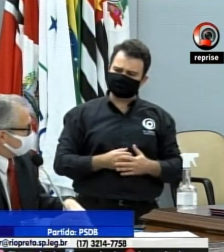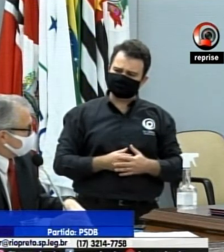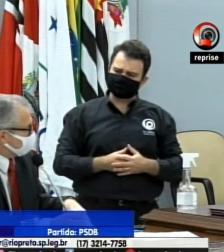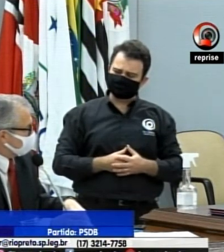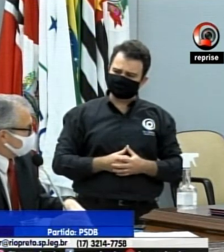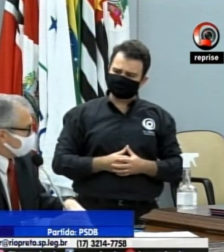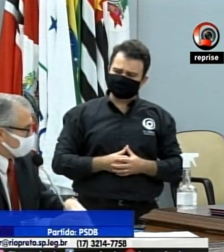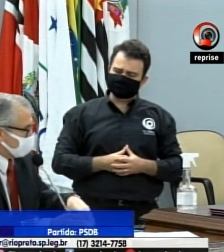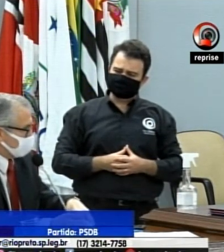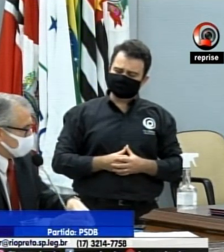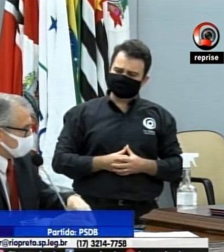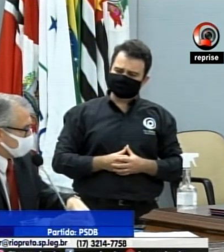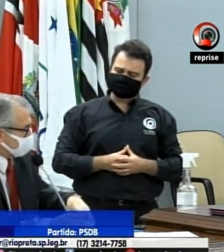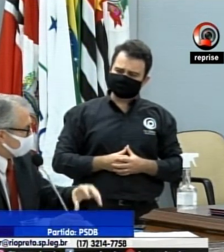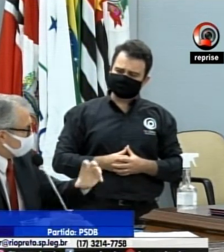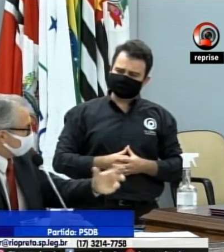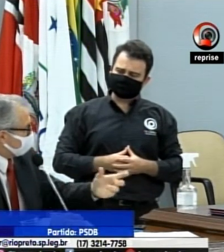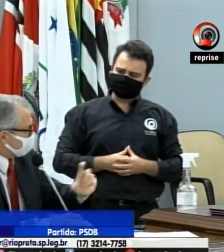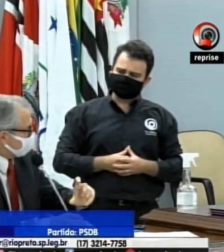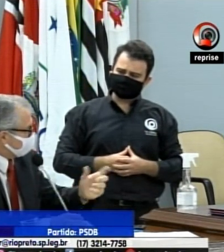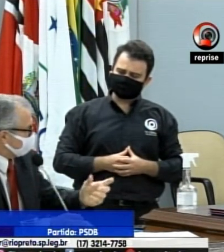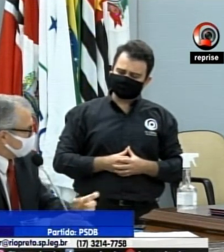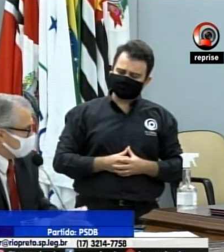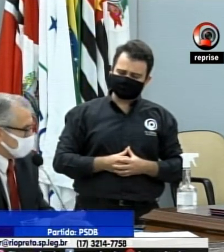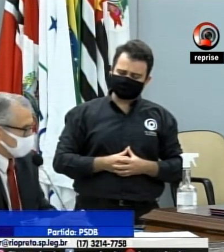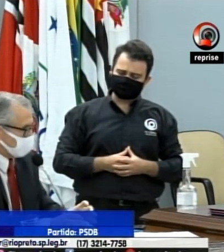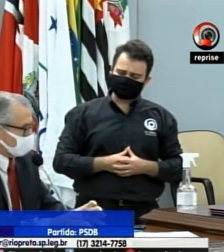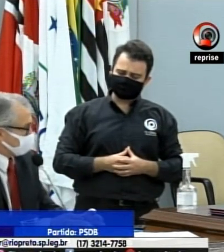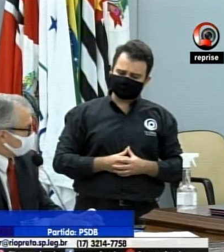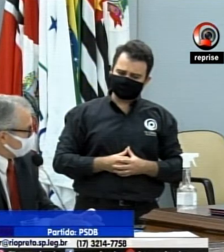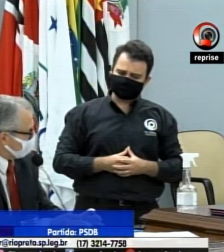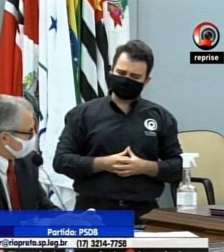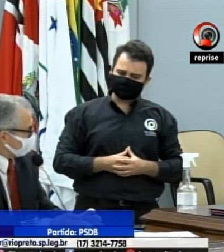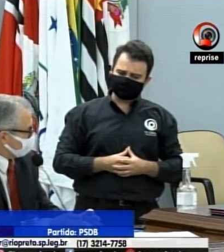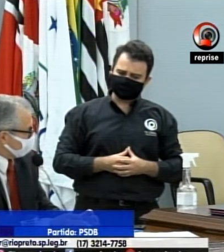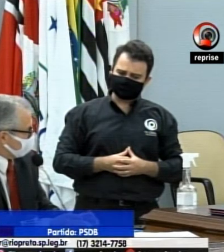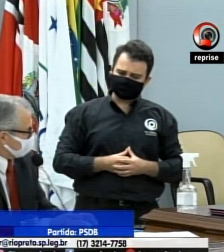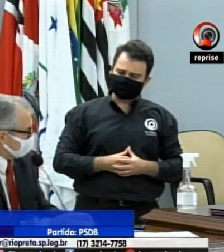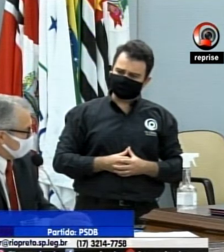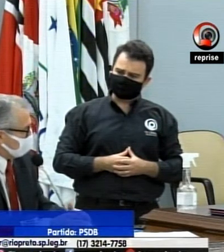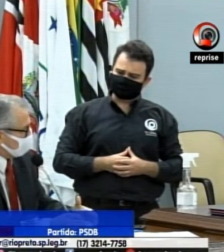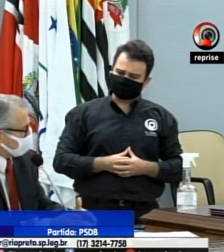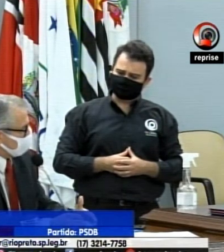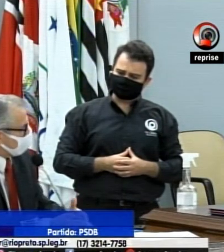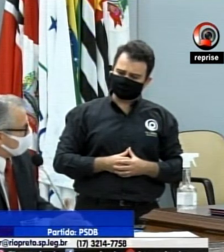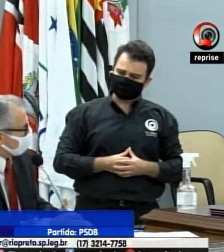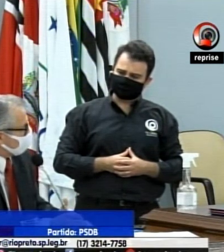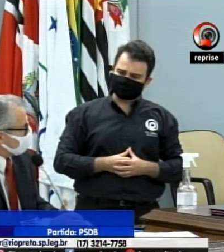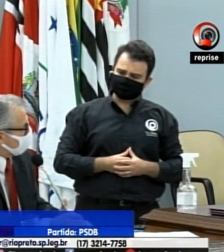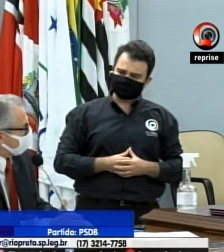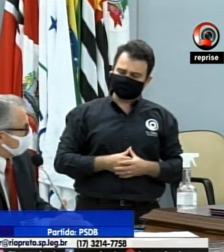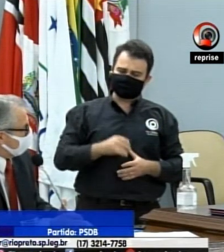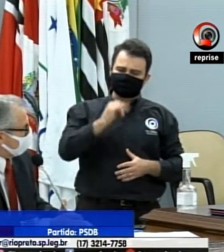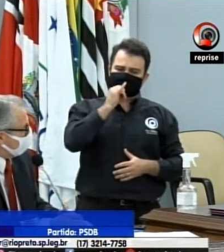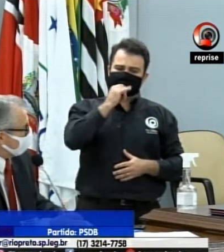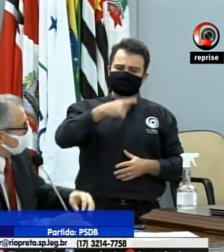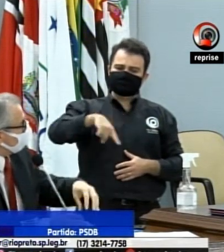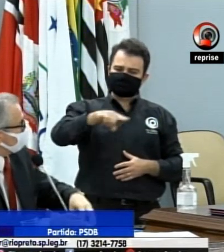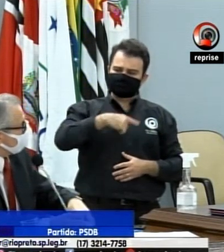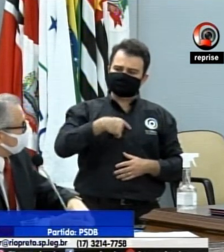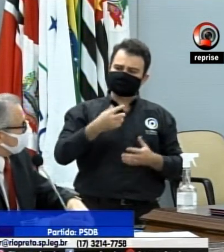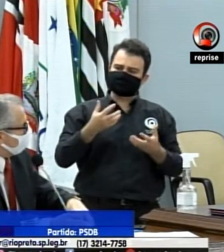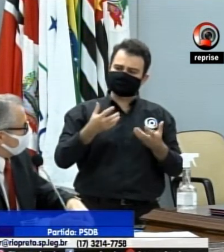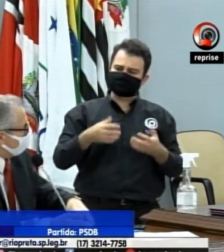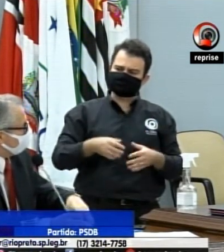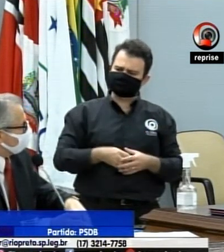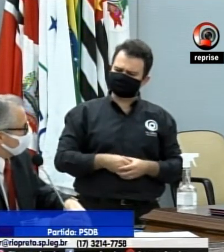cidades, talvez a capacidade de compreensão dificulte para algumas pessoas. É para mostrar que aquilo que a gente requer está no mundo